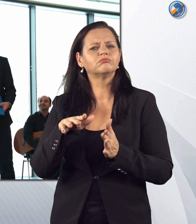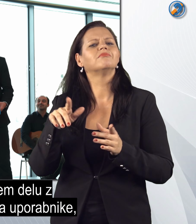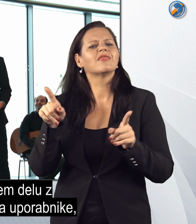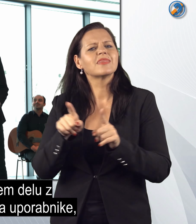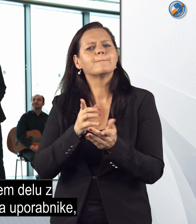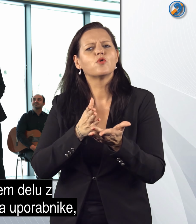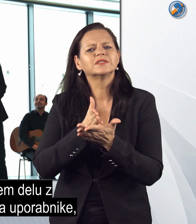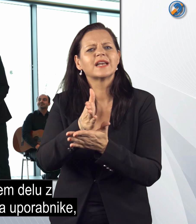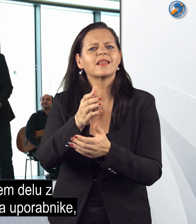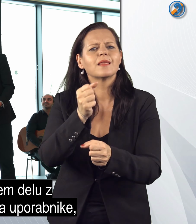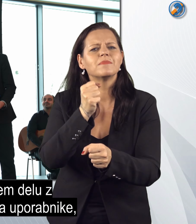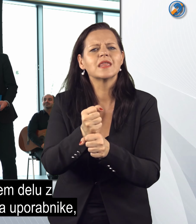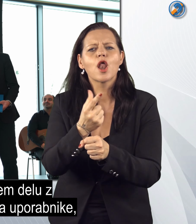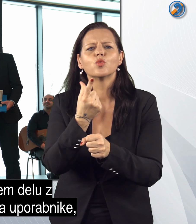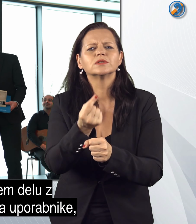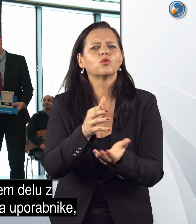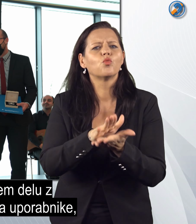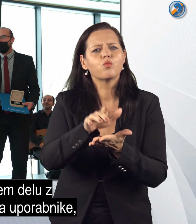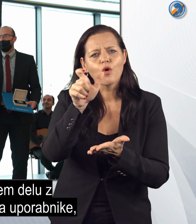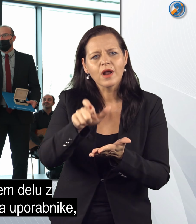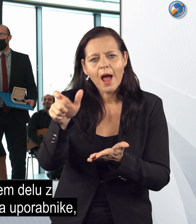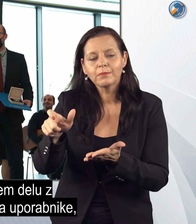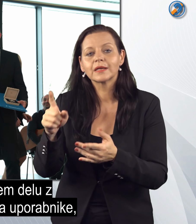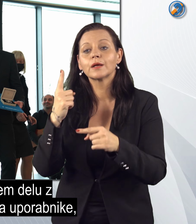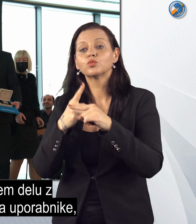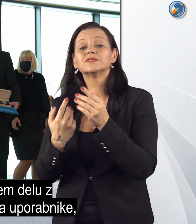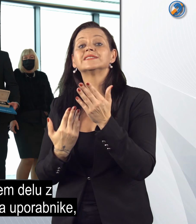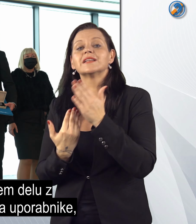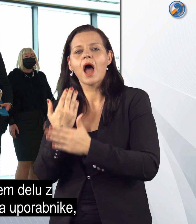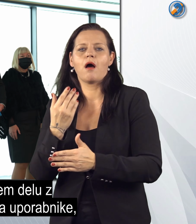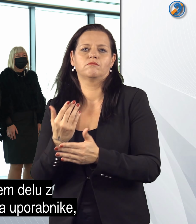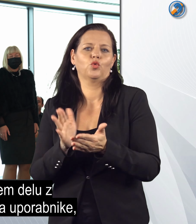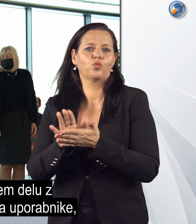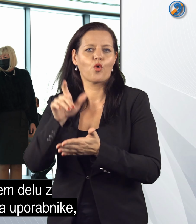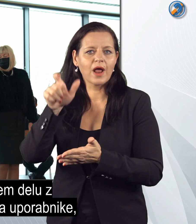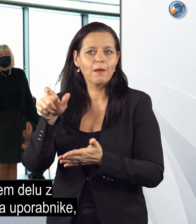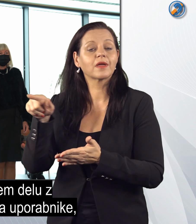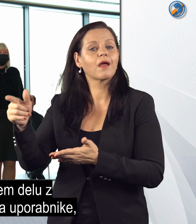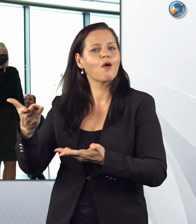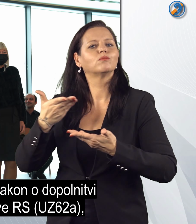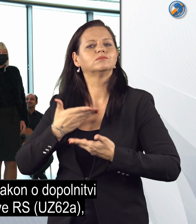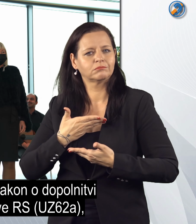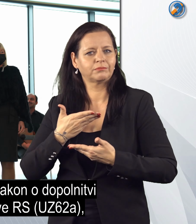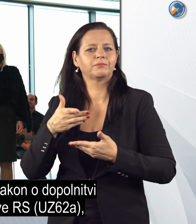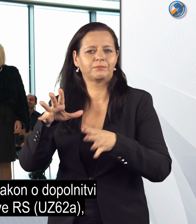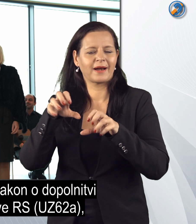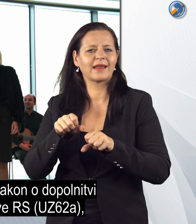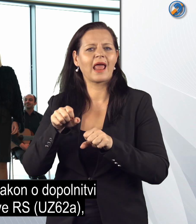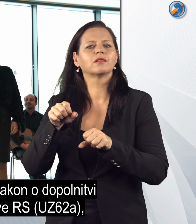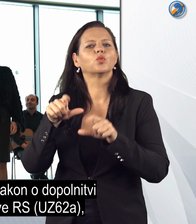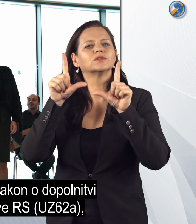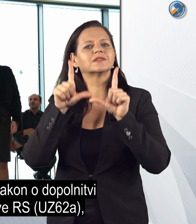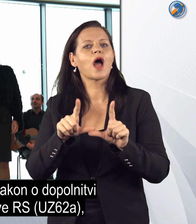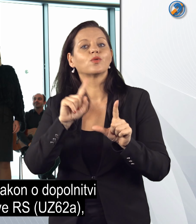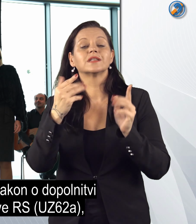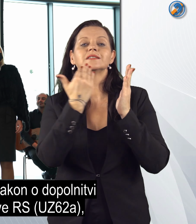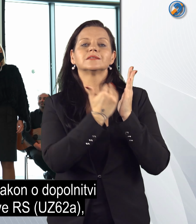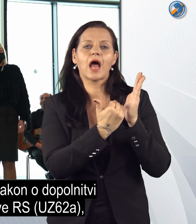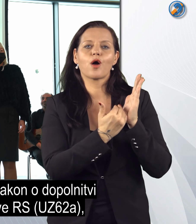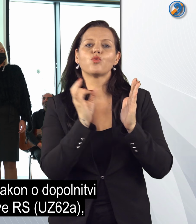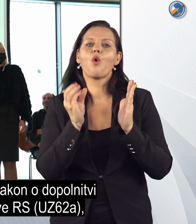neposrednem delu z uporabniki ter za uporabnike, je sprejet ustavni zakon o dopolnitvi 2. poglavja Ustave